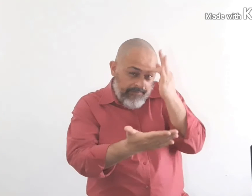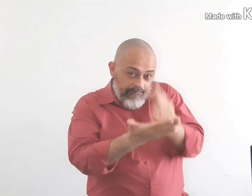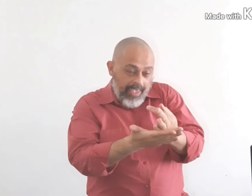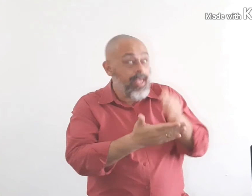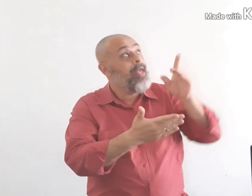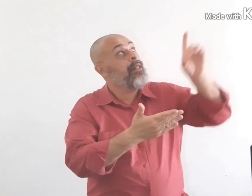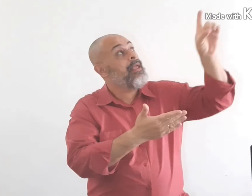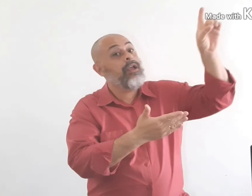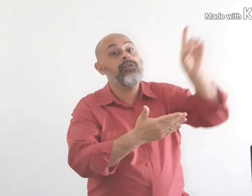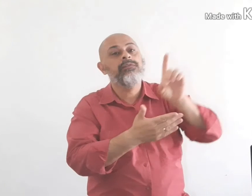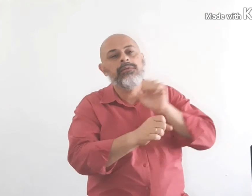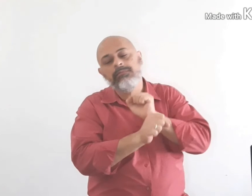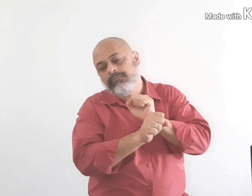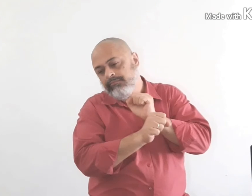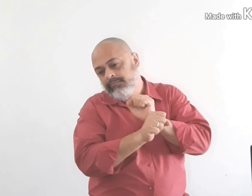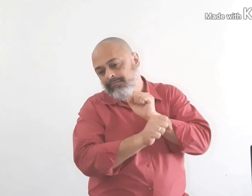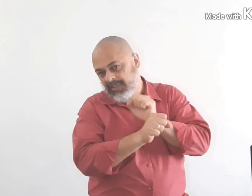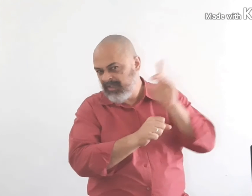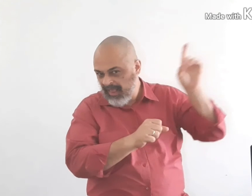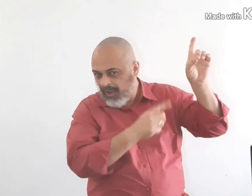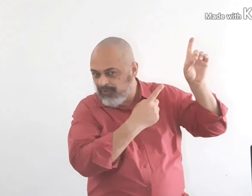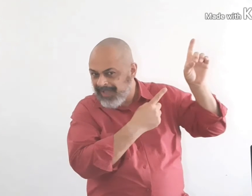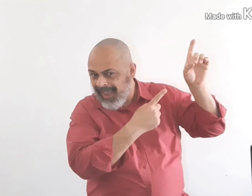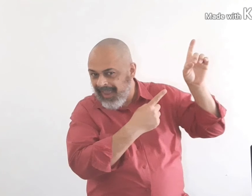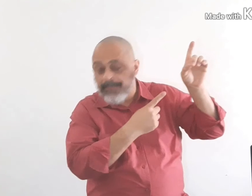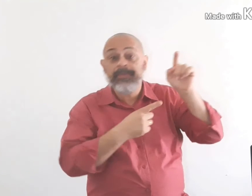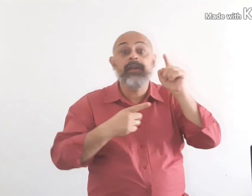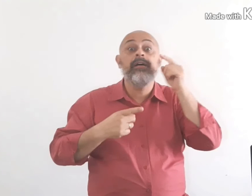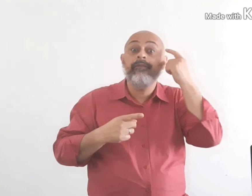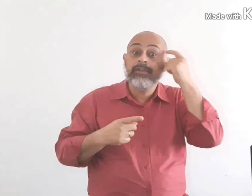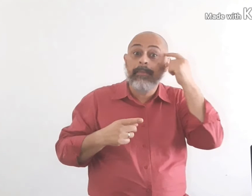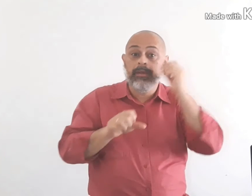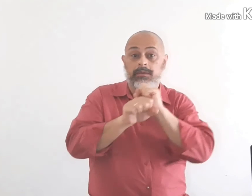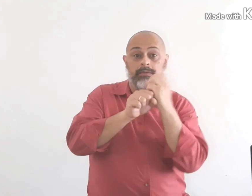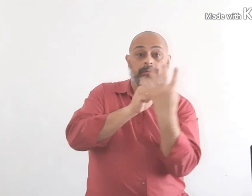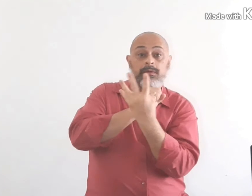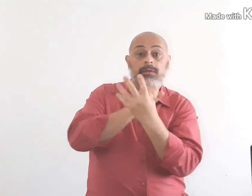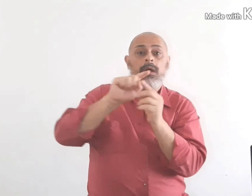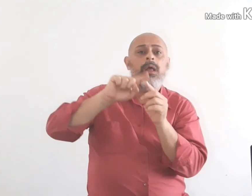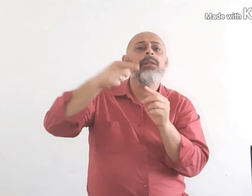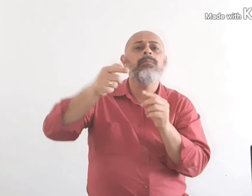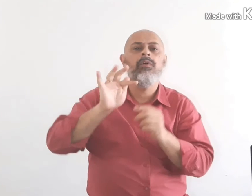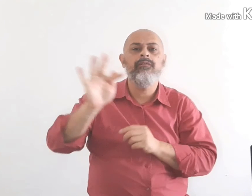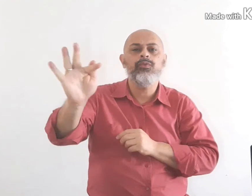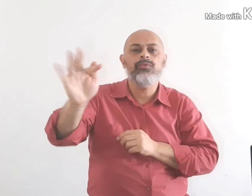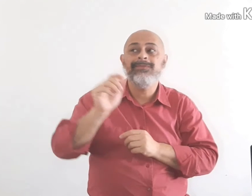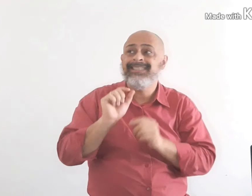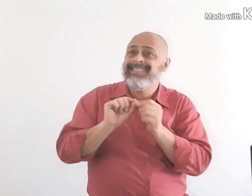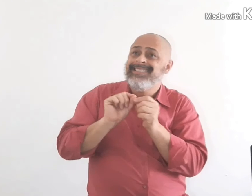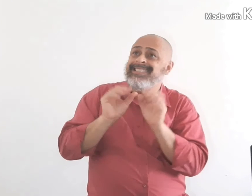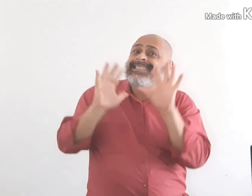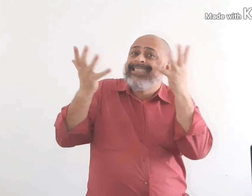quem você depositou o seu futuro? Em quem você está depositando os